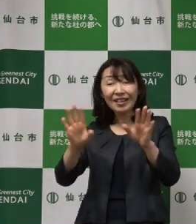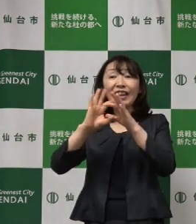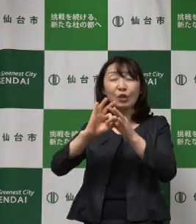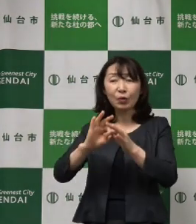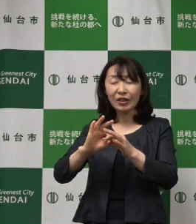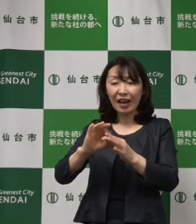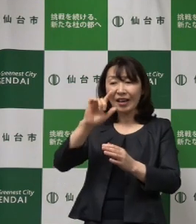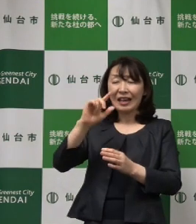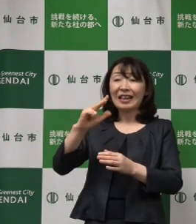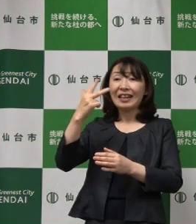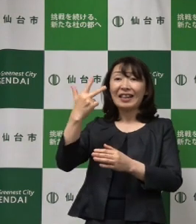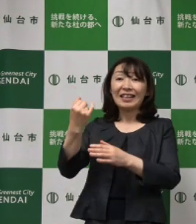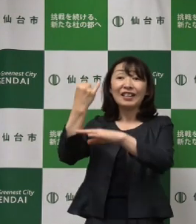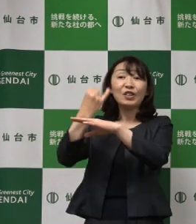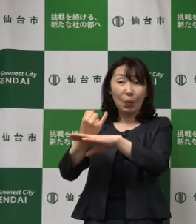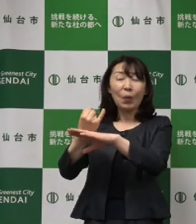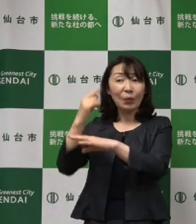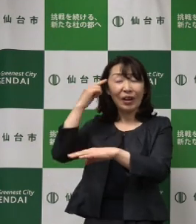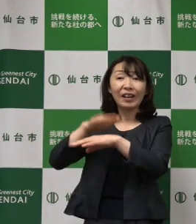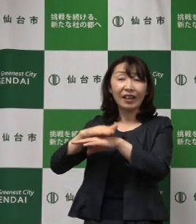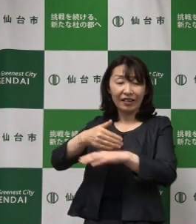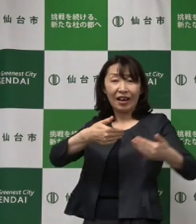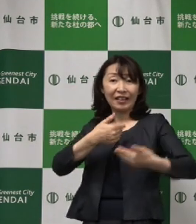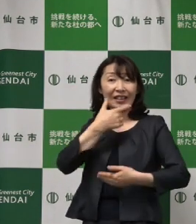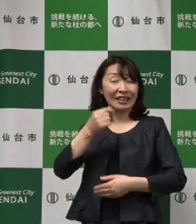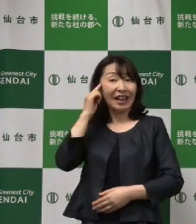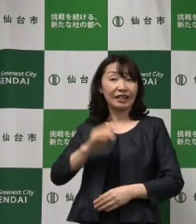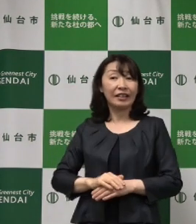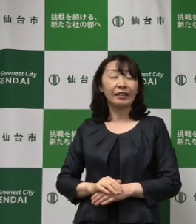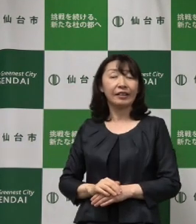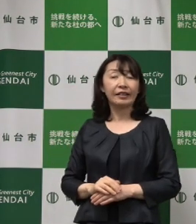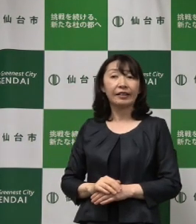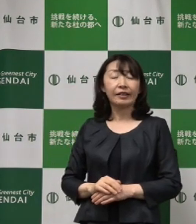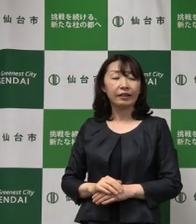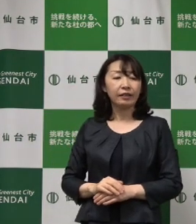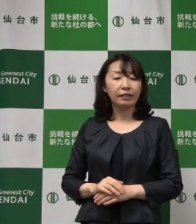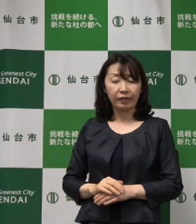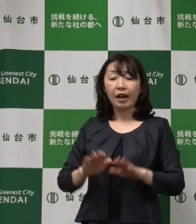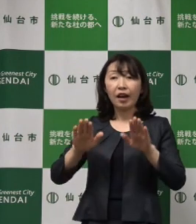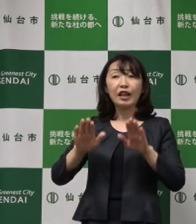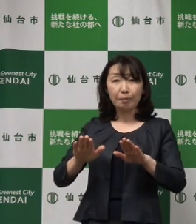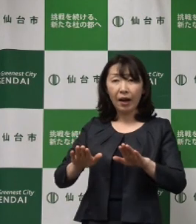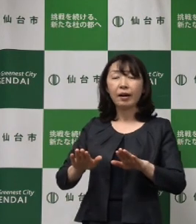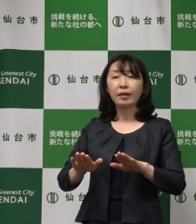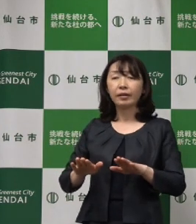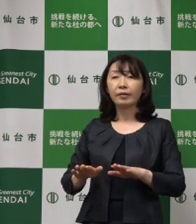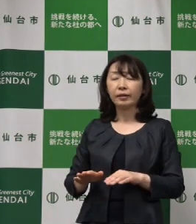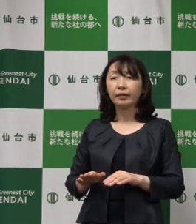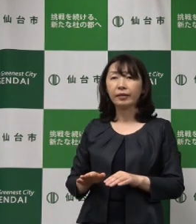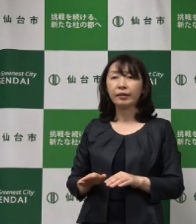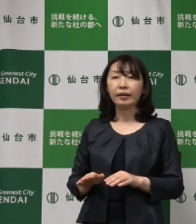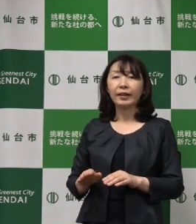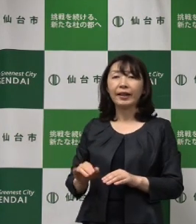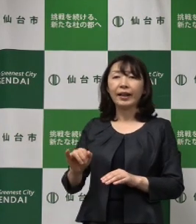は、イタリア、それからキューバとオリンピック、パラリンピックに向けて、事前合宿を含めて